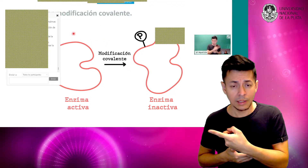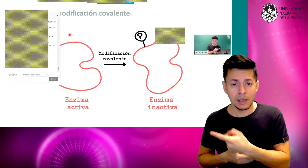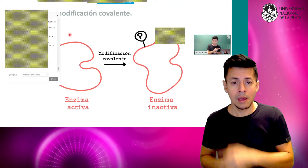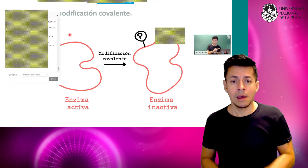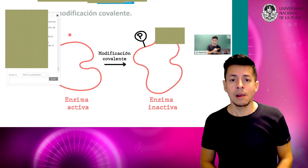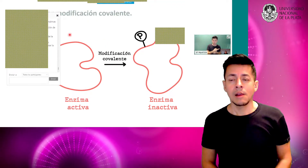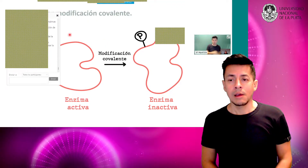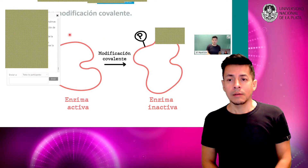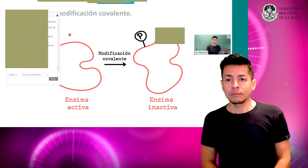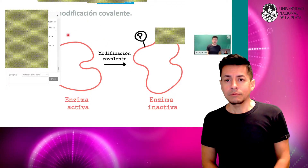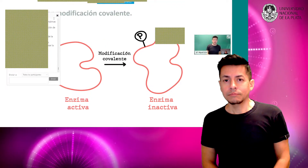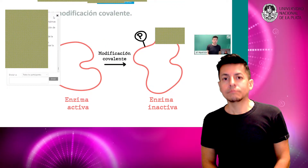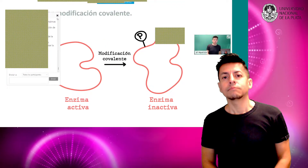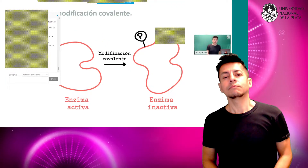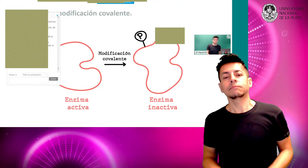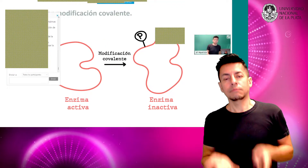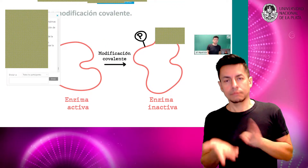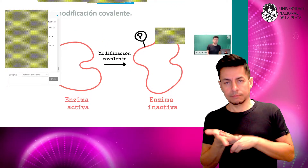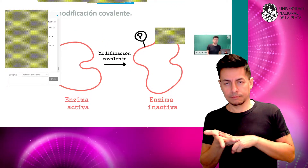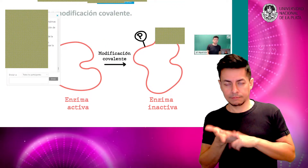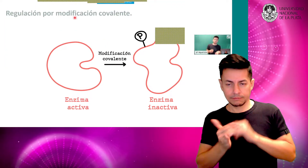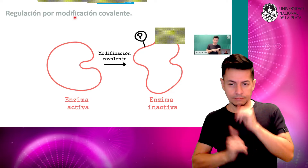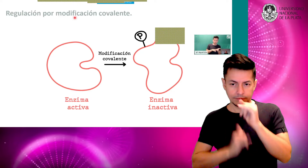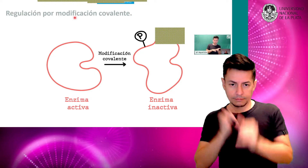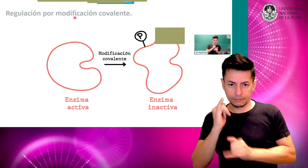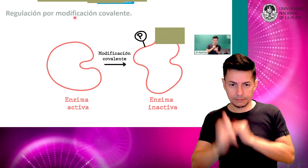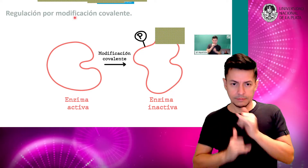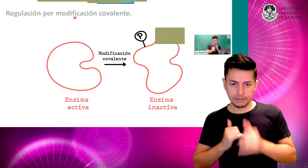Bien, sí puedo repetir. Bien, voy a repetir.